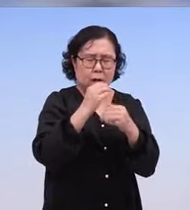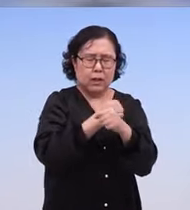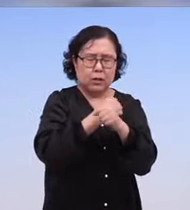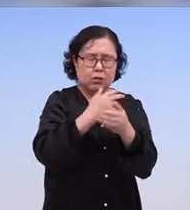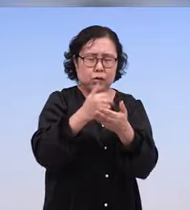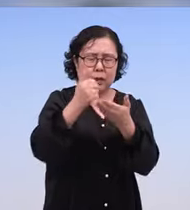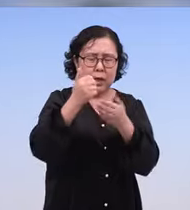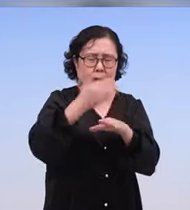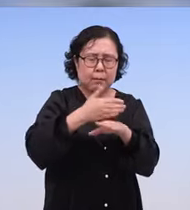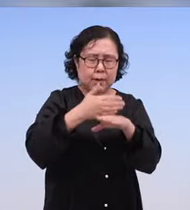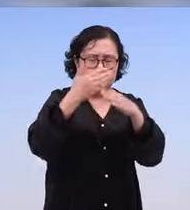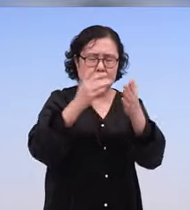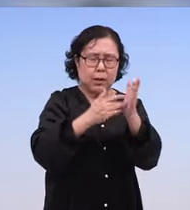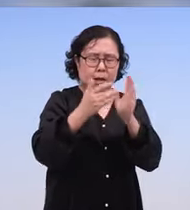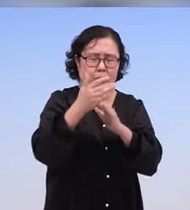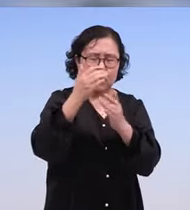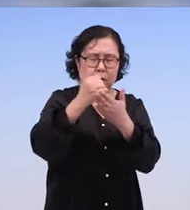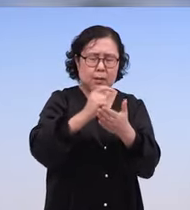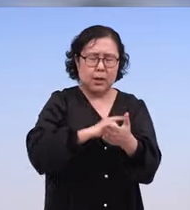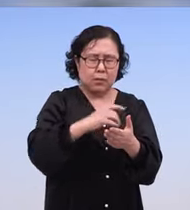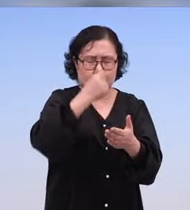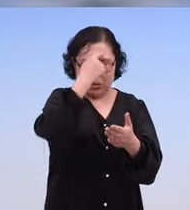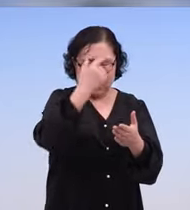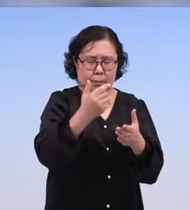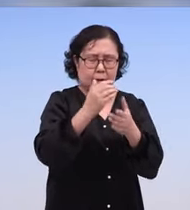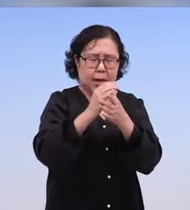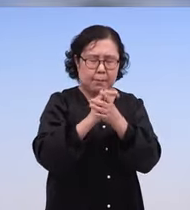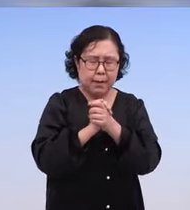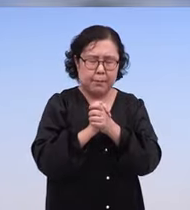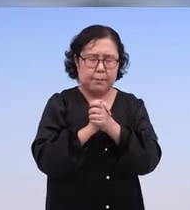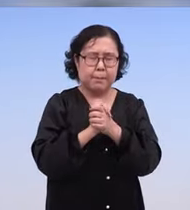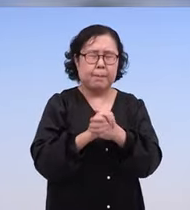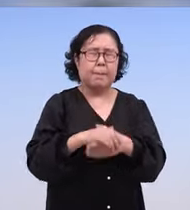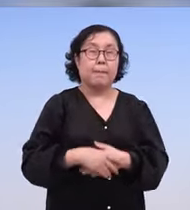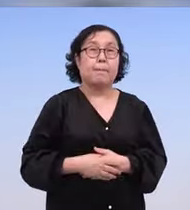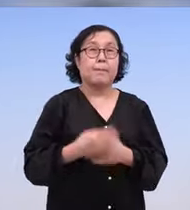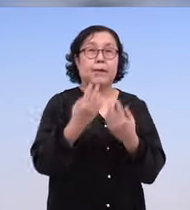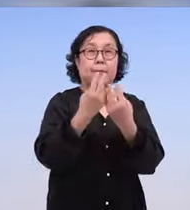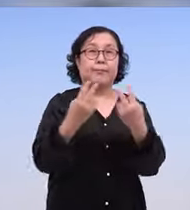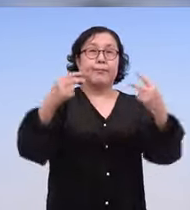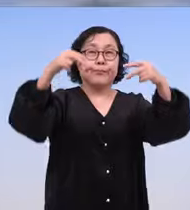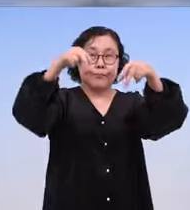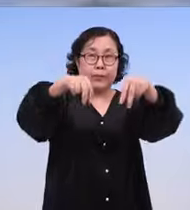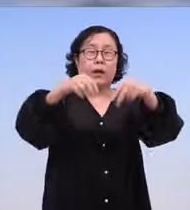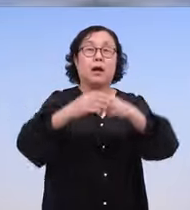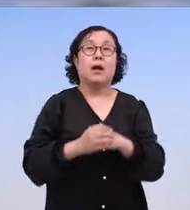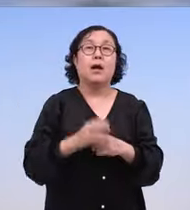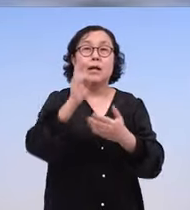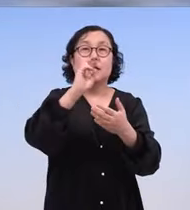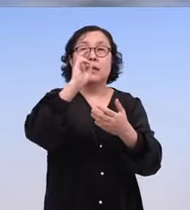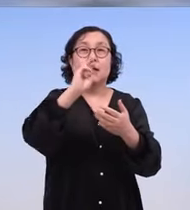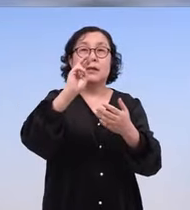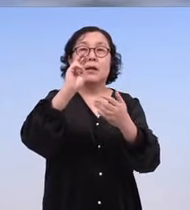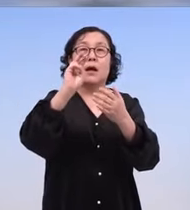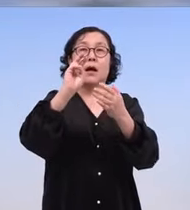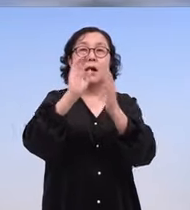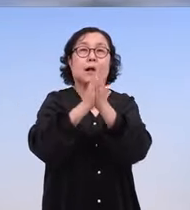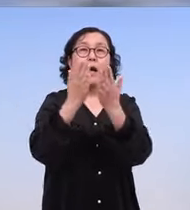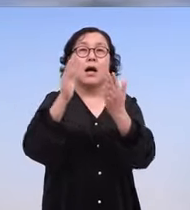주님께 감사드리옵고 예수님 이름으로 기도드립니다. 아멘. 우리 다 자리에서 일어나셔서